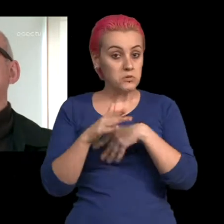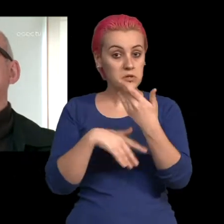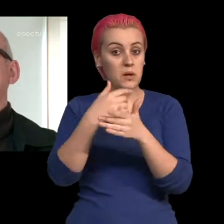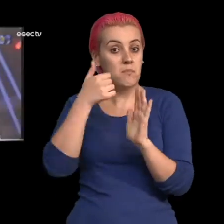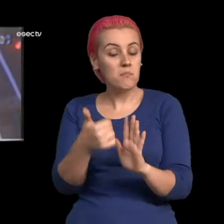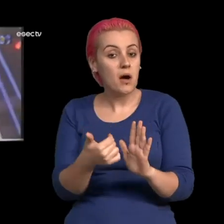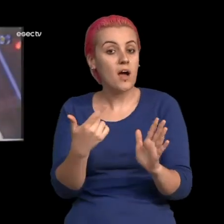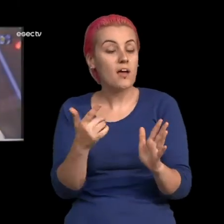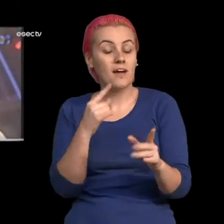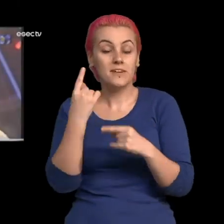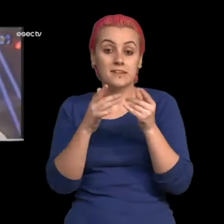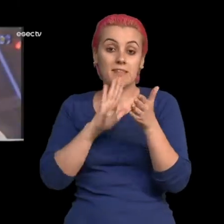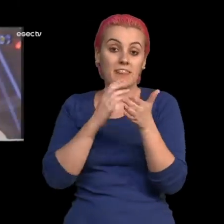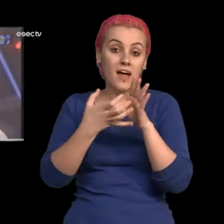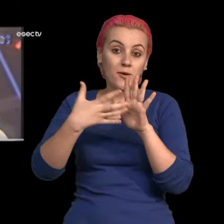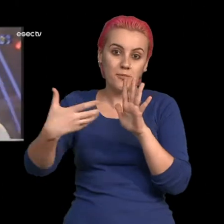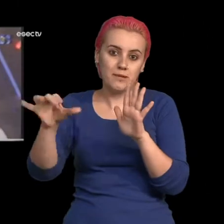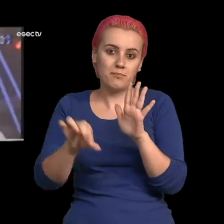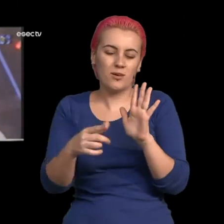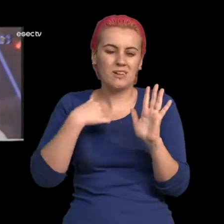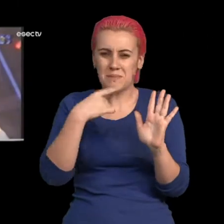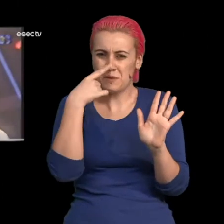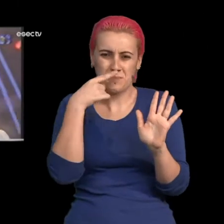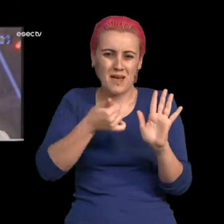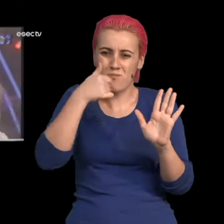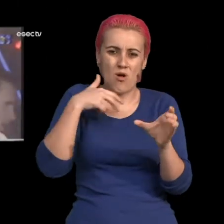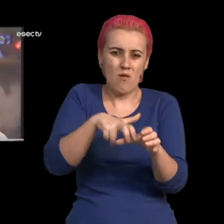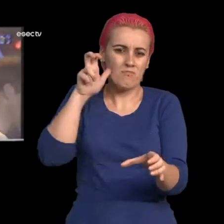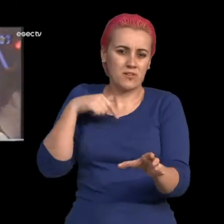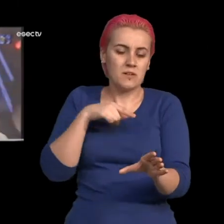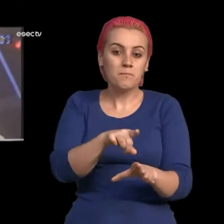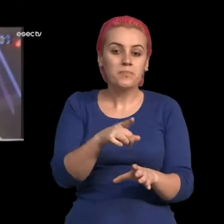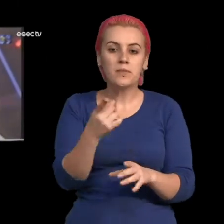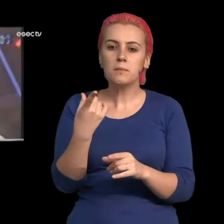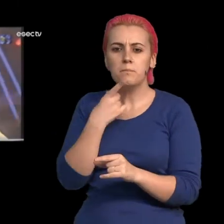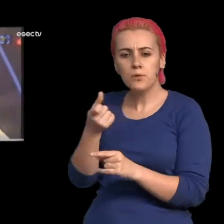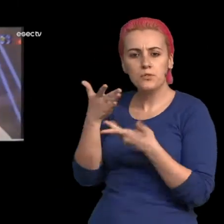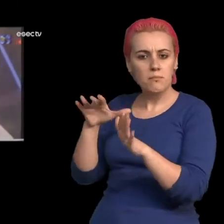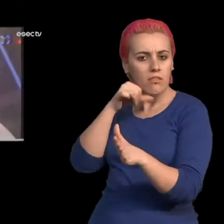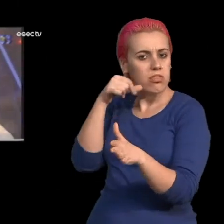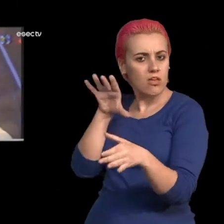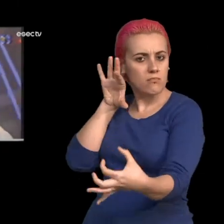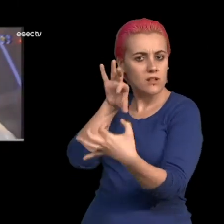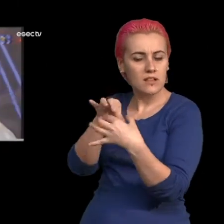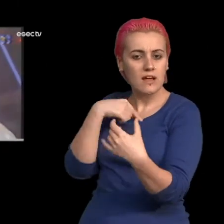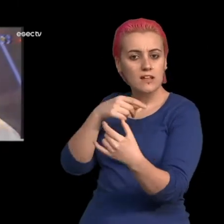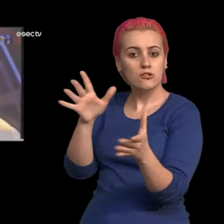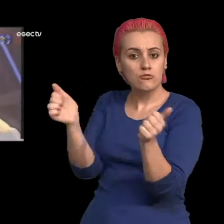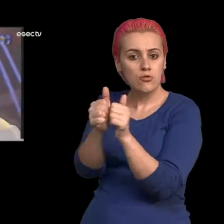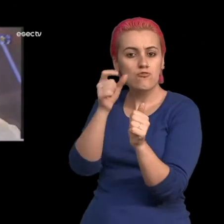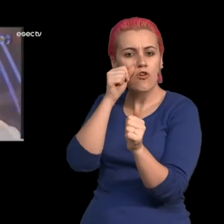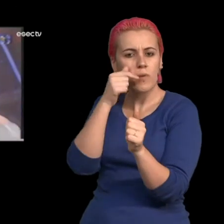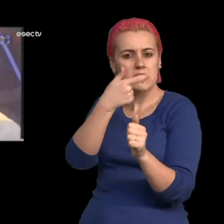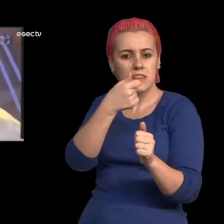às vezes as coisas complicam-se em vez de... E preferi sair. Mas continuou sempre ligado, nomeadamente com o Taborda,